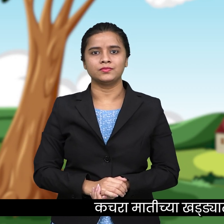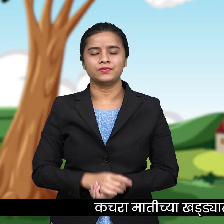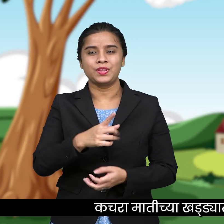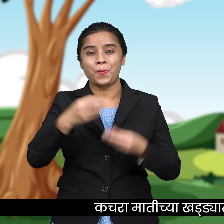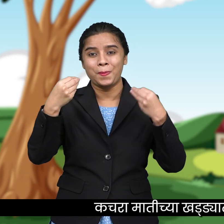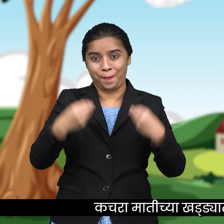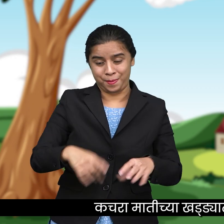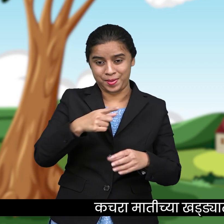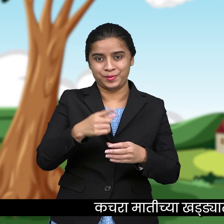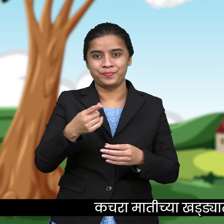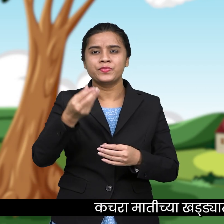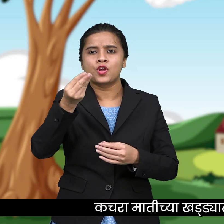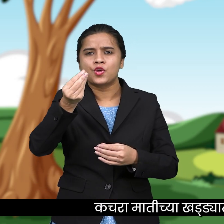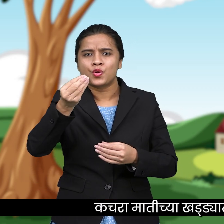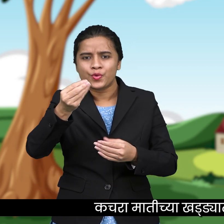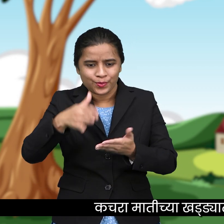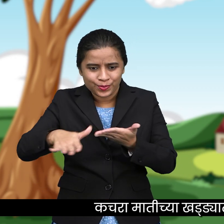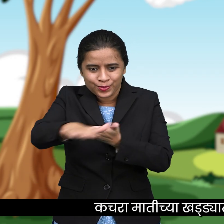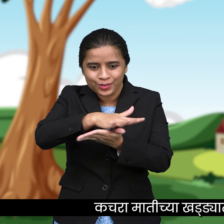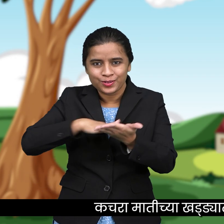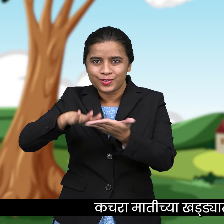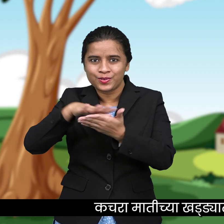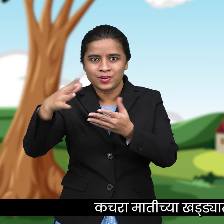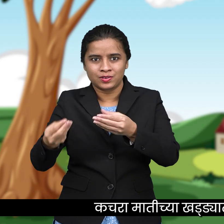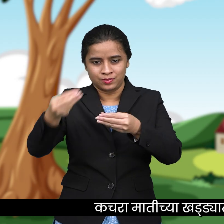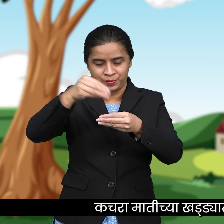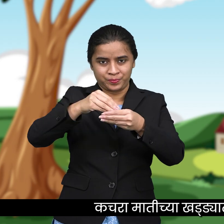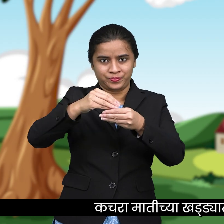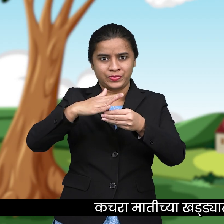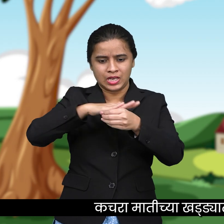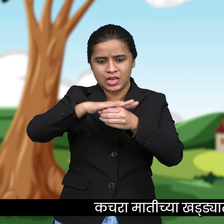कचरा मातीच्या खड्ड्यात टाका आणि मातीने झाकून टाका.